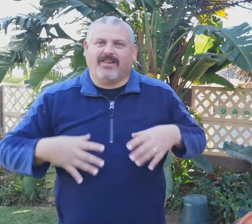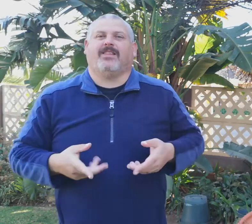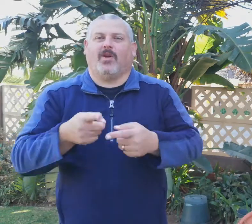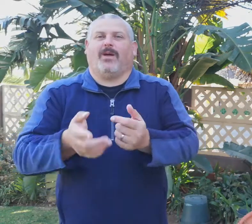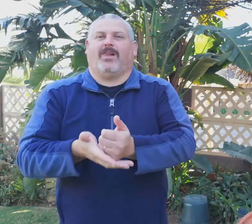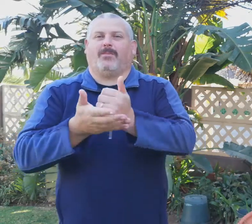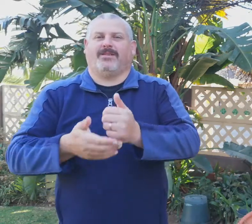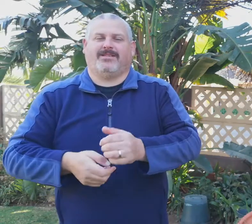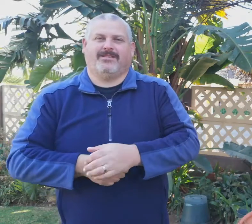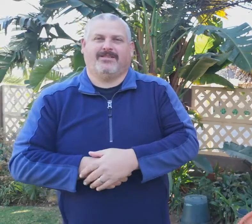Come.